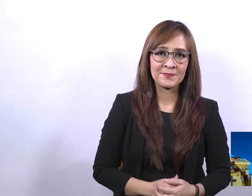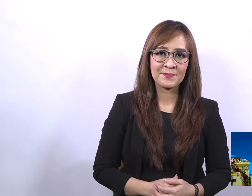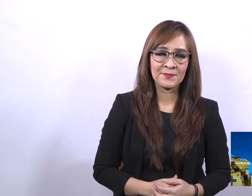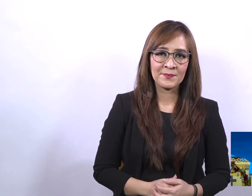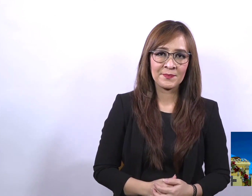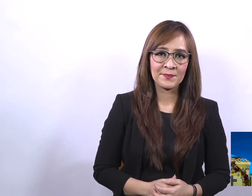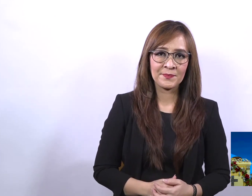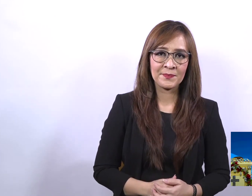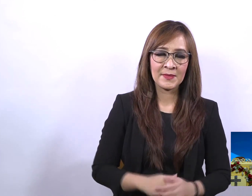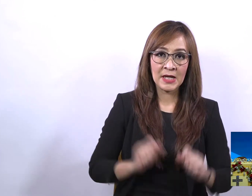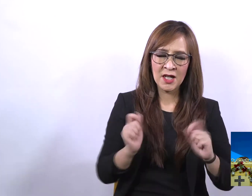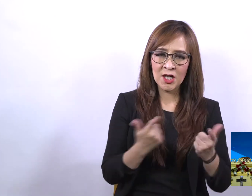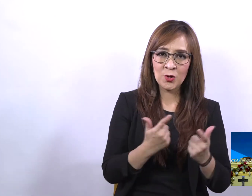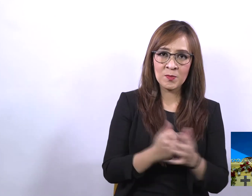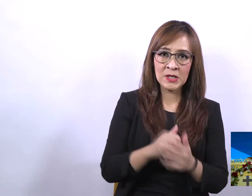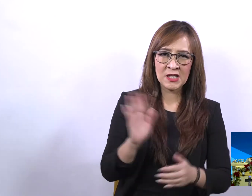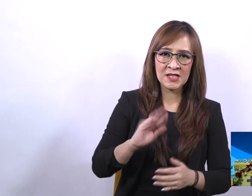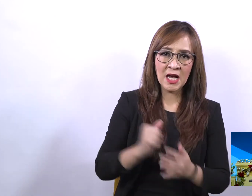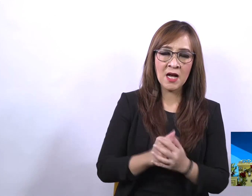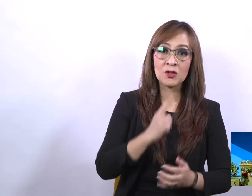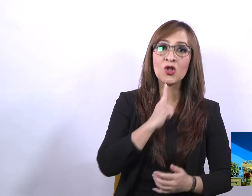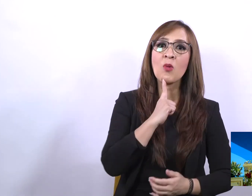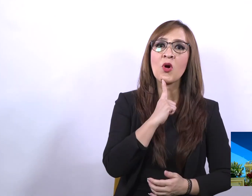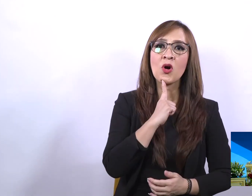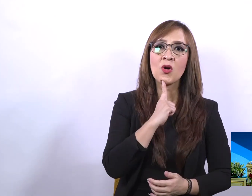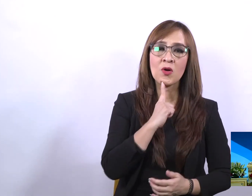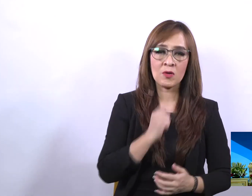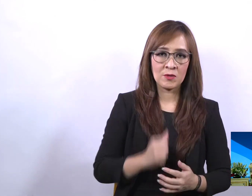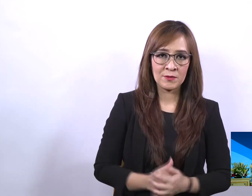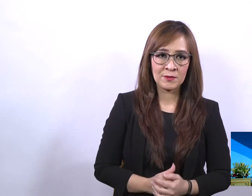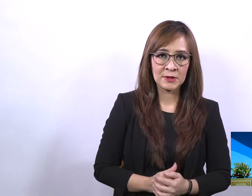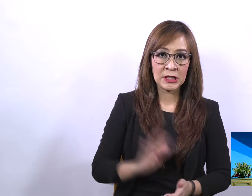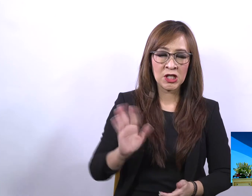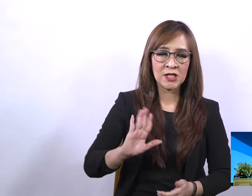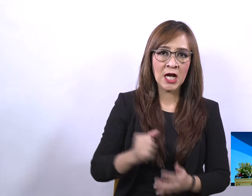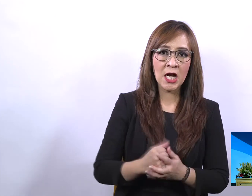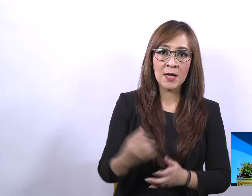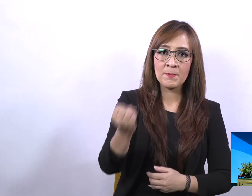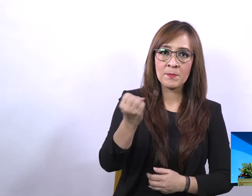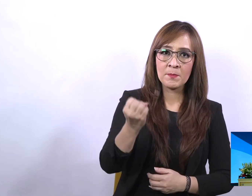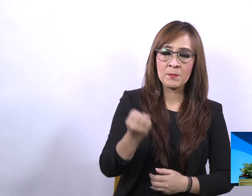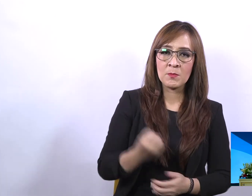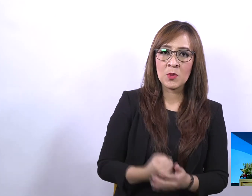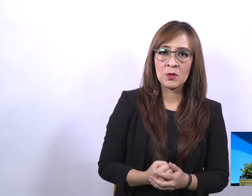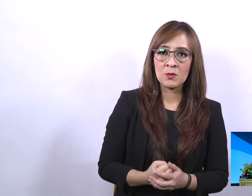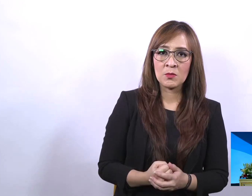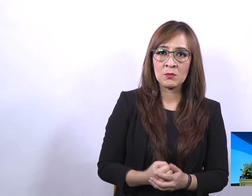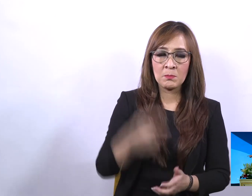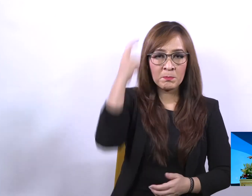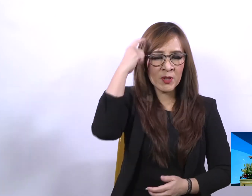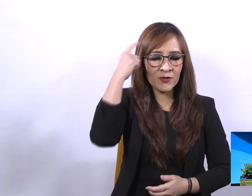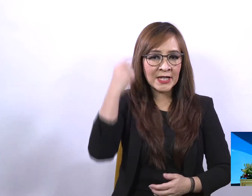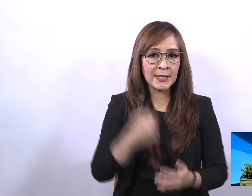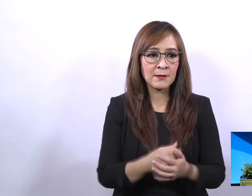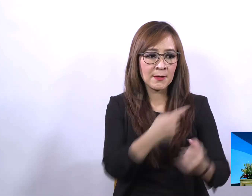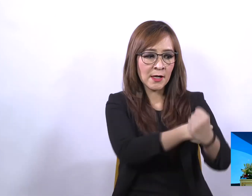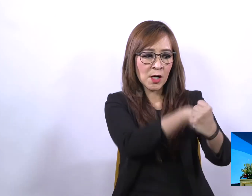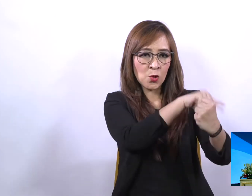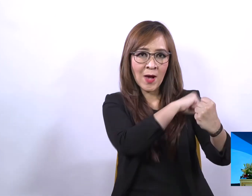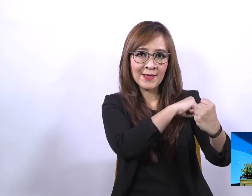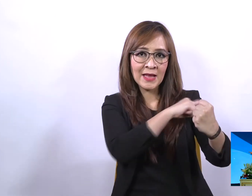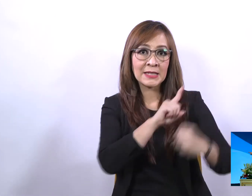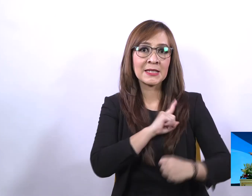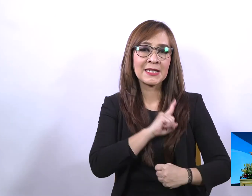Hahaha makanya hidup jangan sok tahu hidup jangan sok jago hidup jangan mengandalkan kekuatan sendiri Musa yang hebat